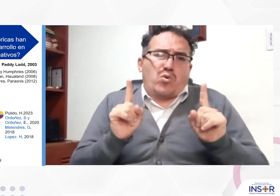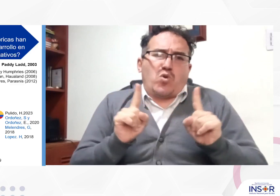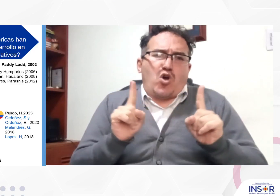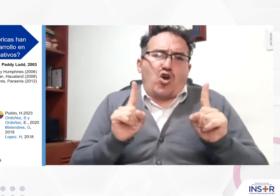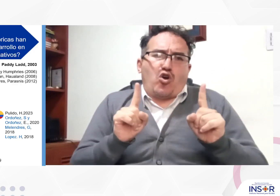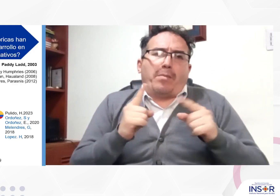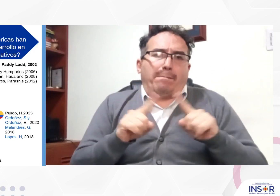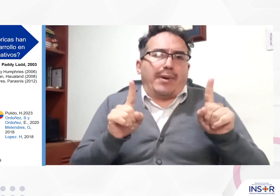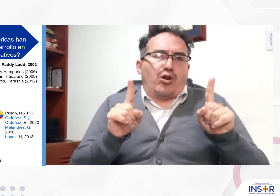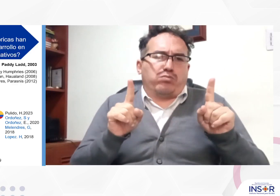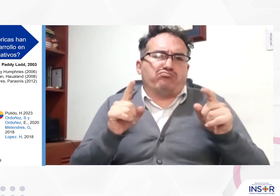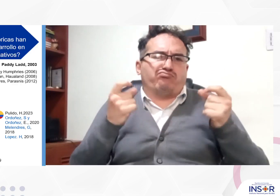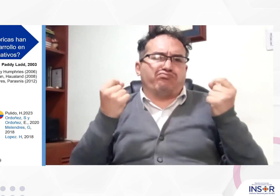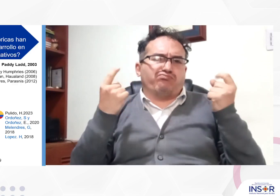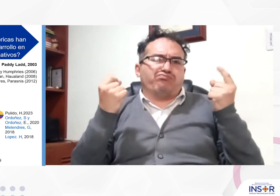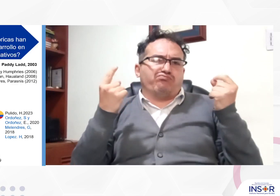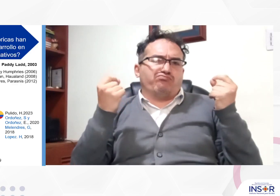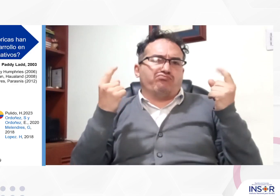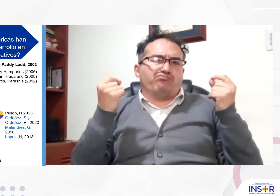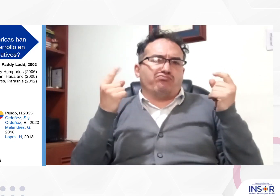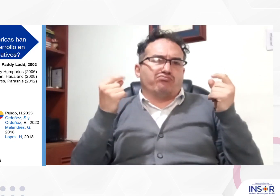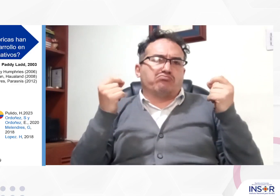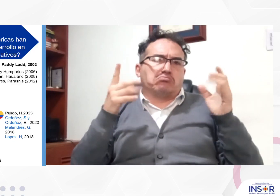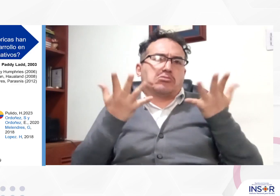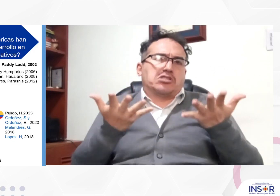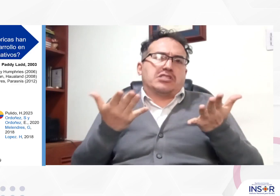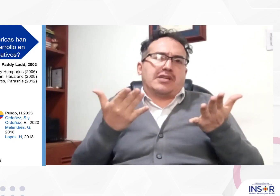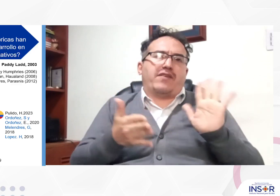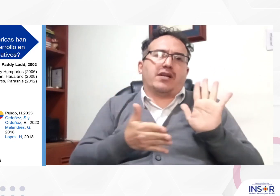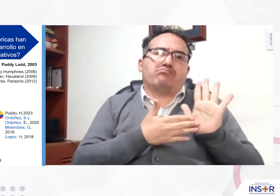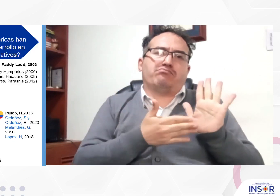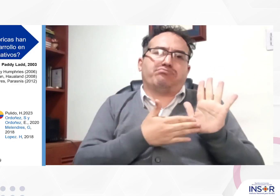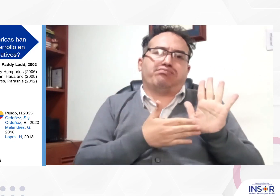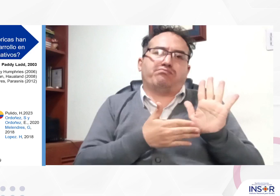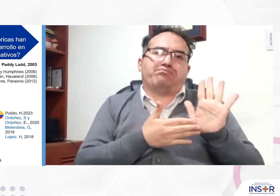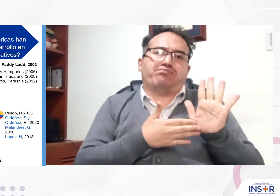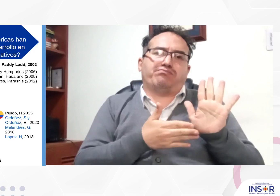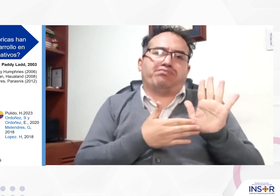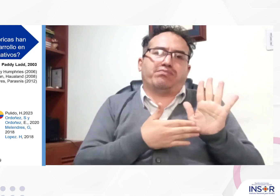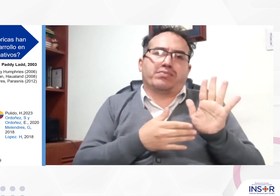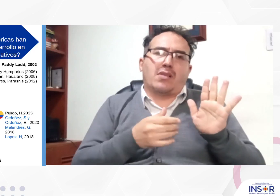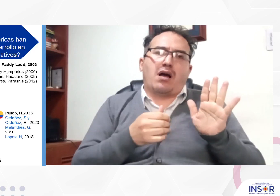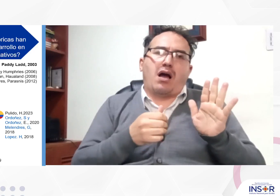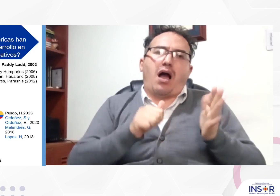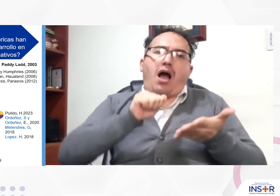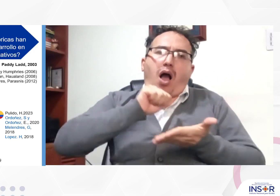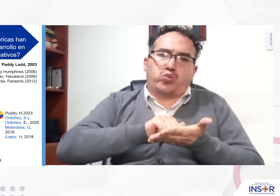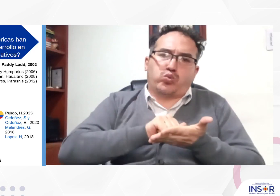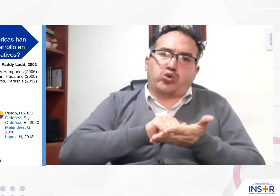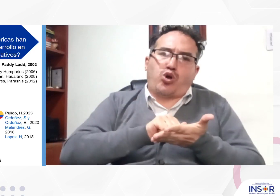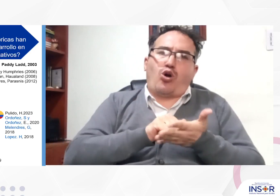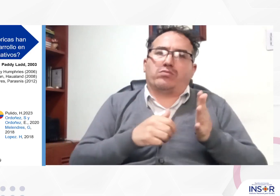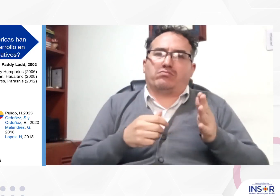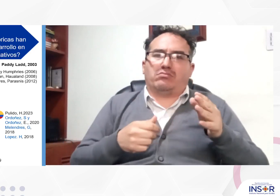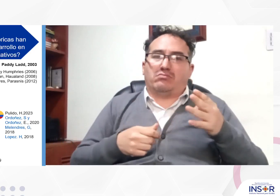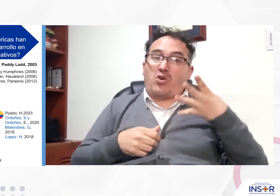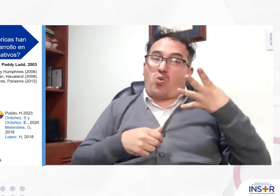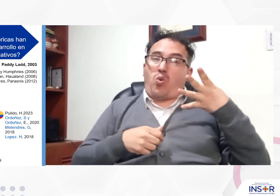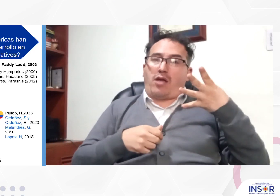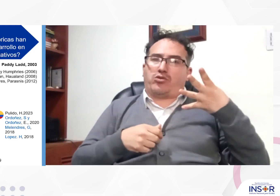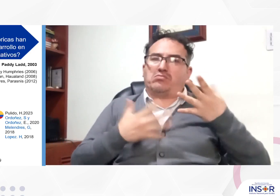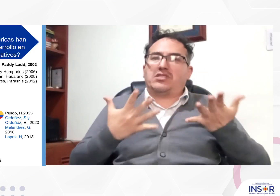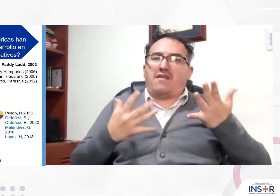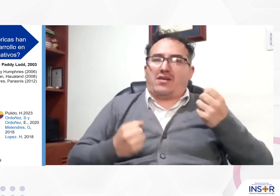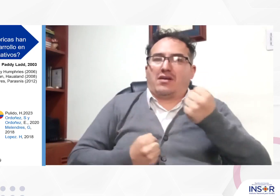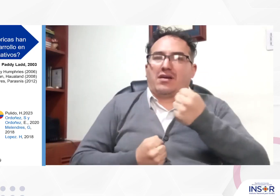original, pero gracias a los procesos de traducción que nos permiten las tecnologías, podemos hacer un proceso pues mucho más rápido, automático